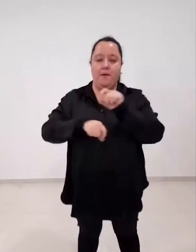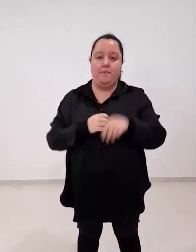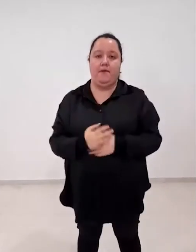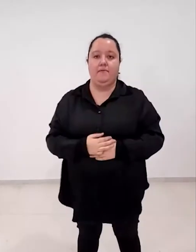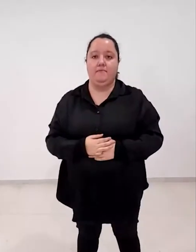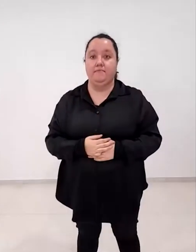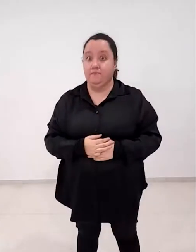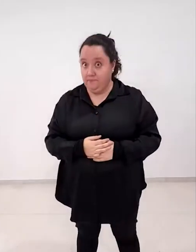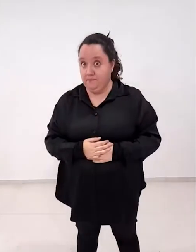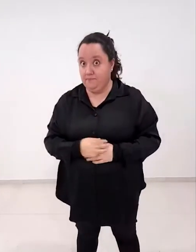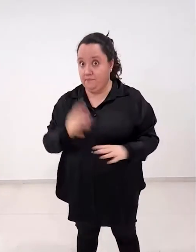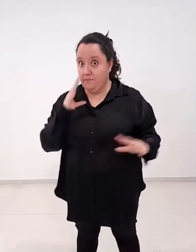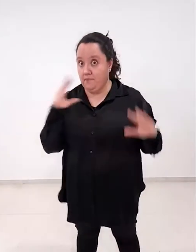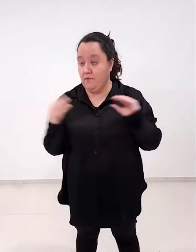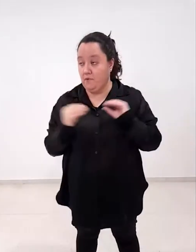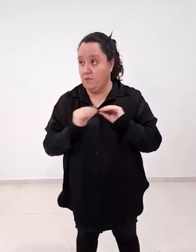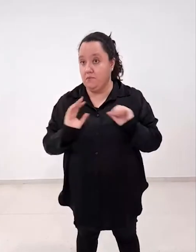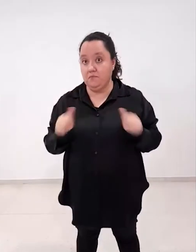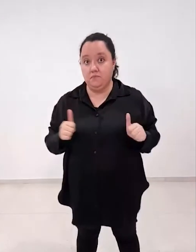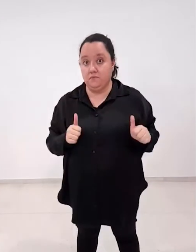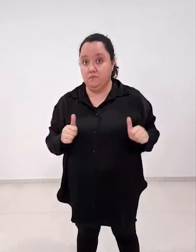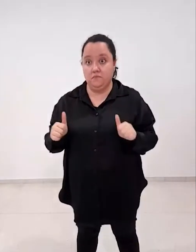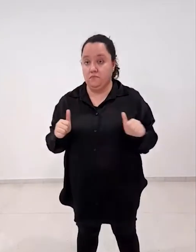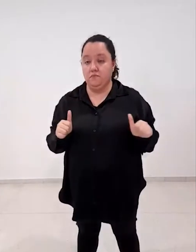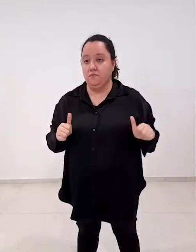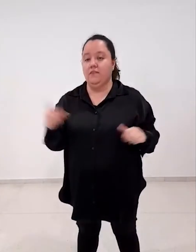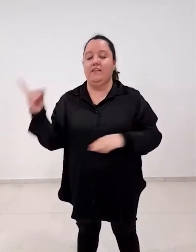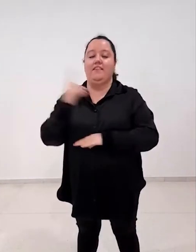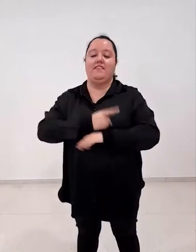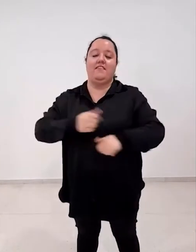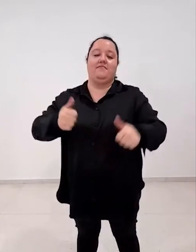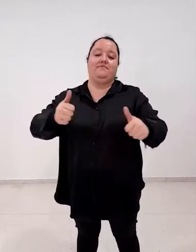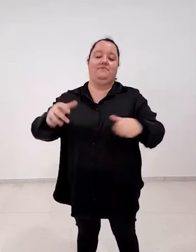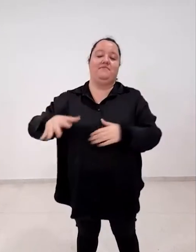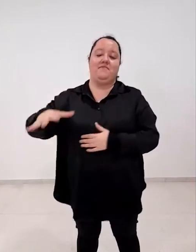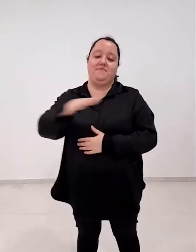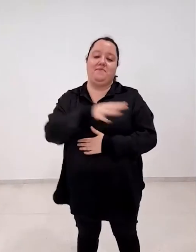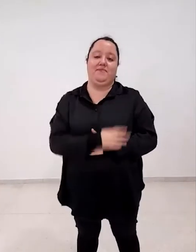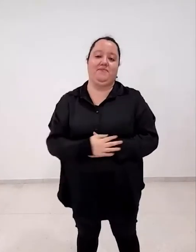estamos todos de la misma página es un gran día grados